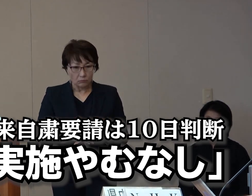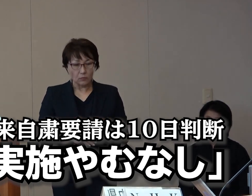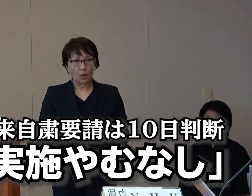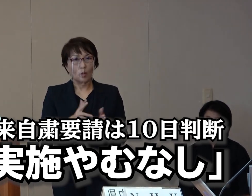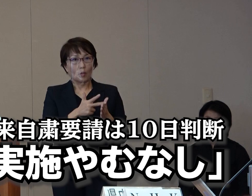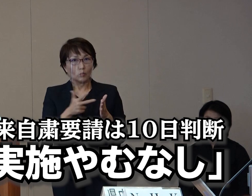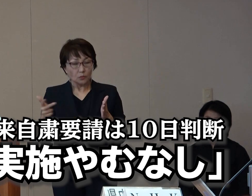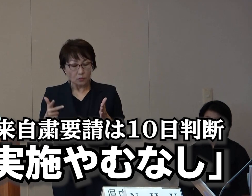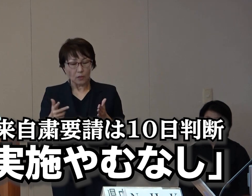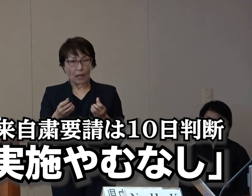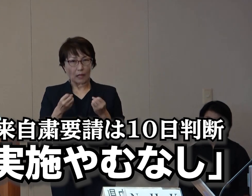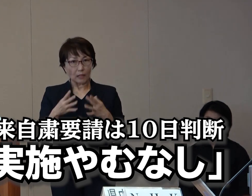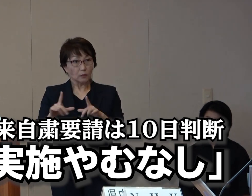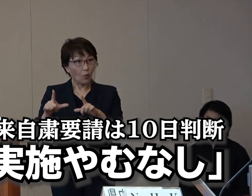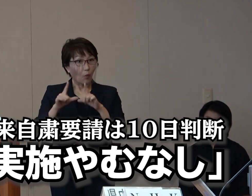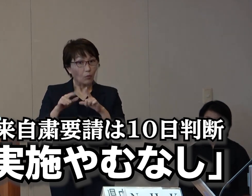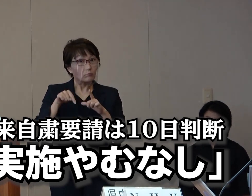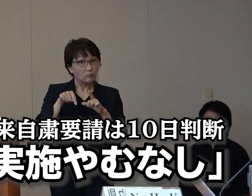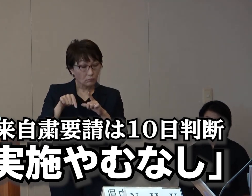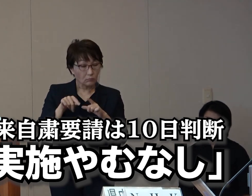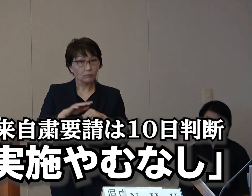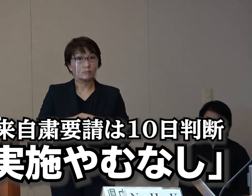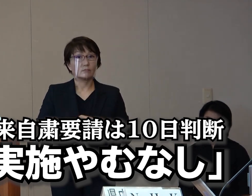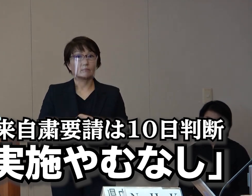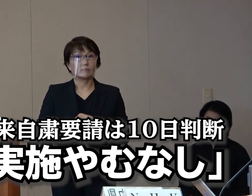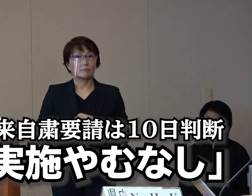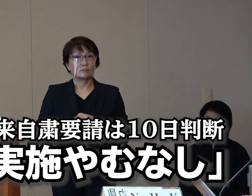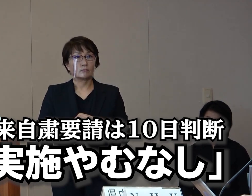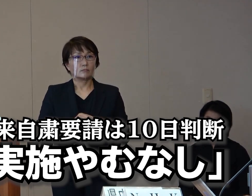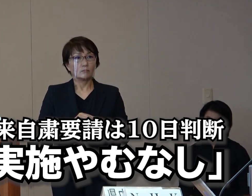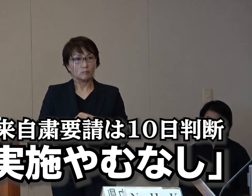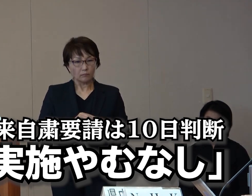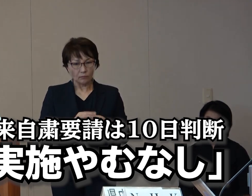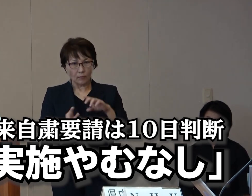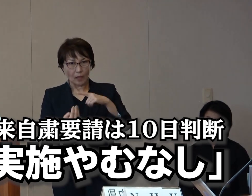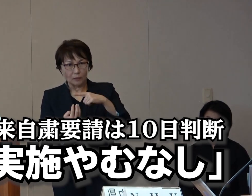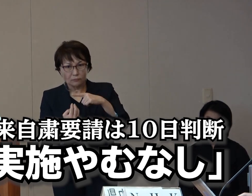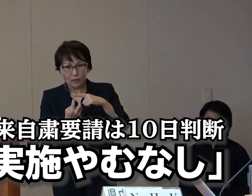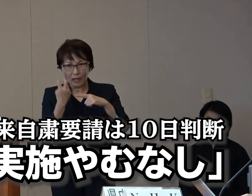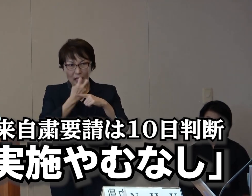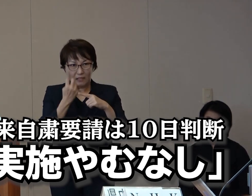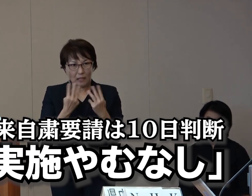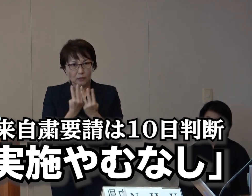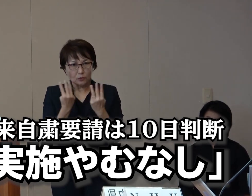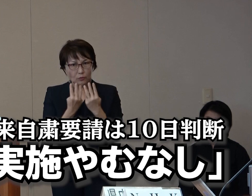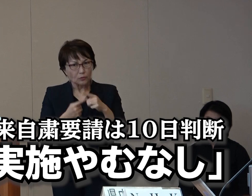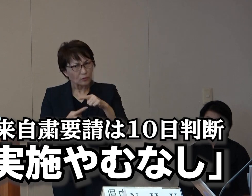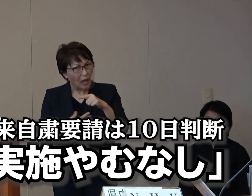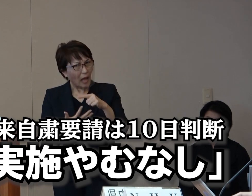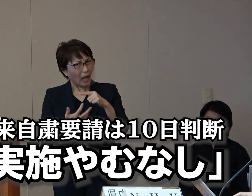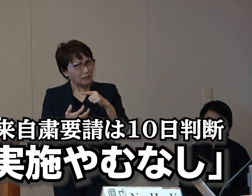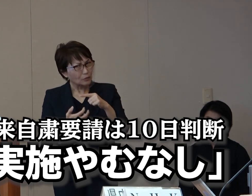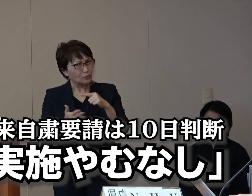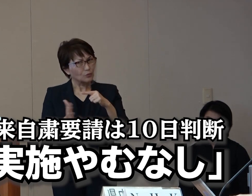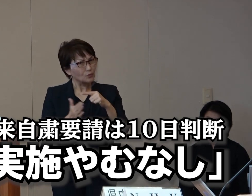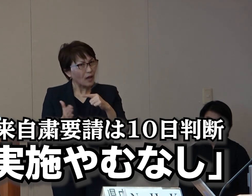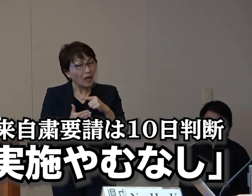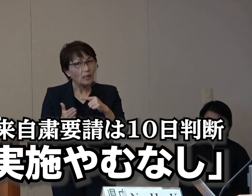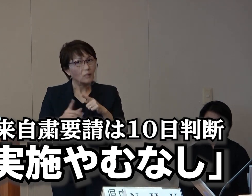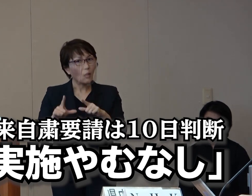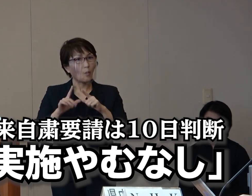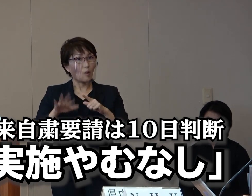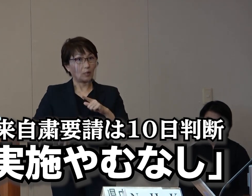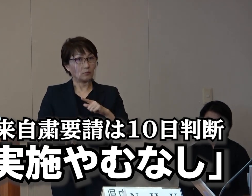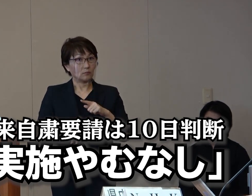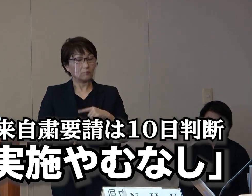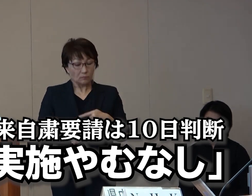はいつも新しい風俗いうとまだ文法の数は確定しません80前後なく提供しますが下手